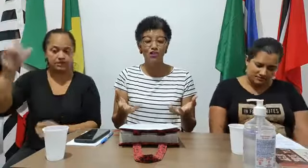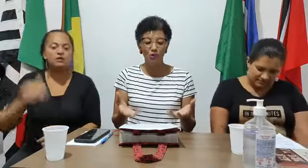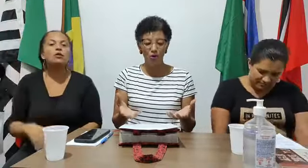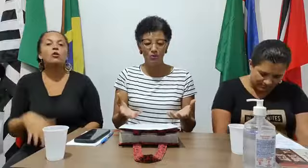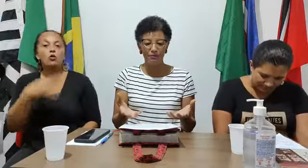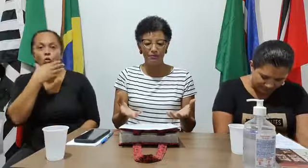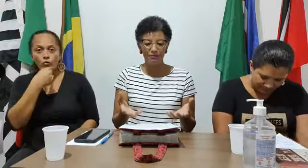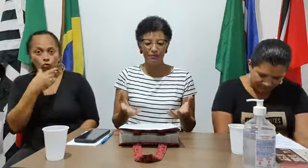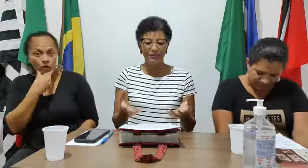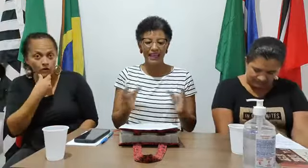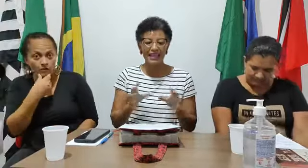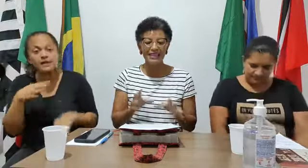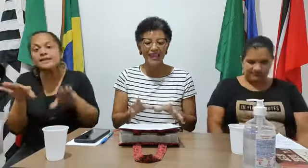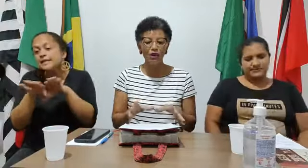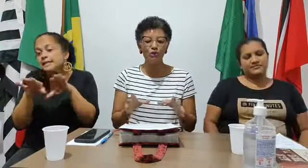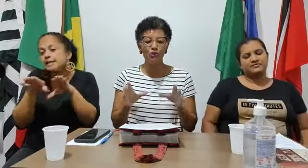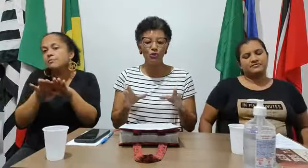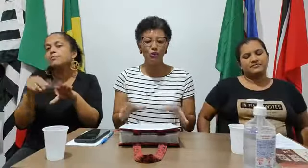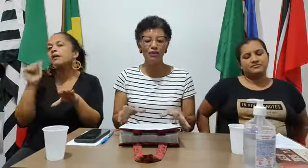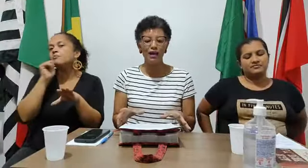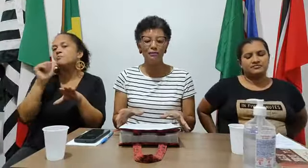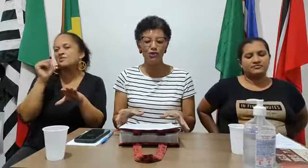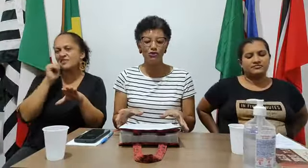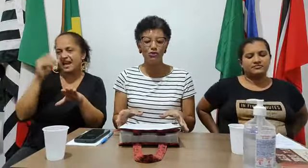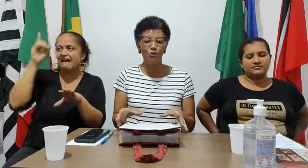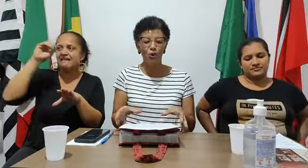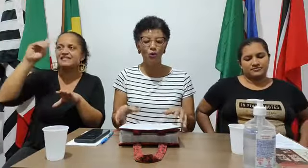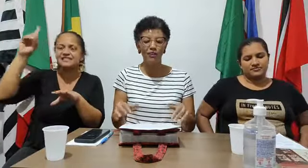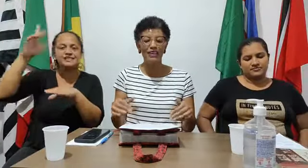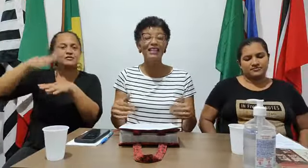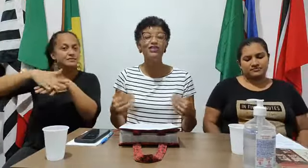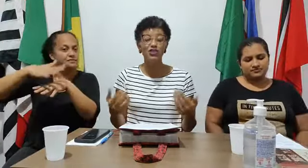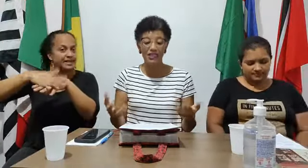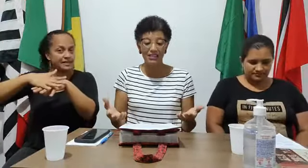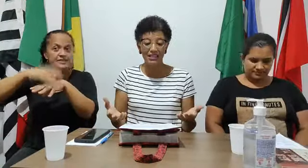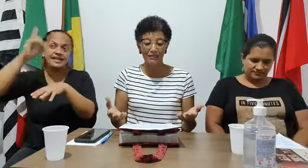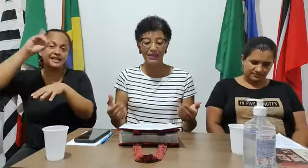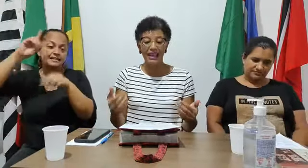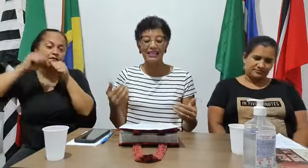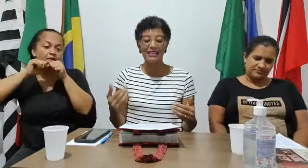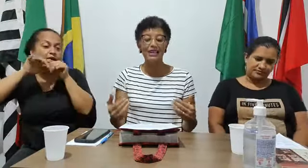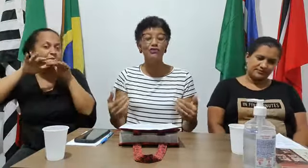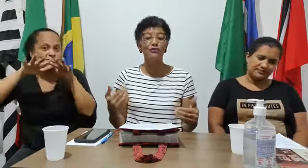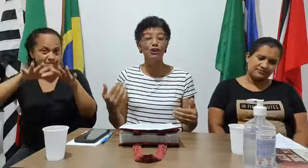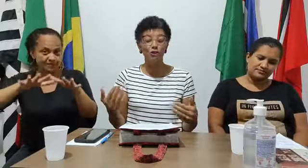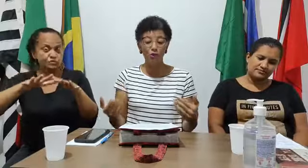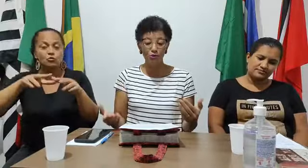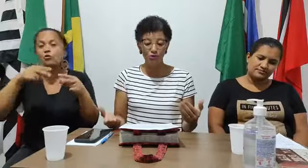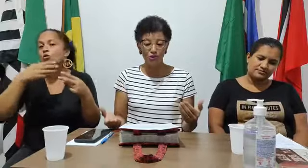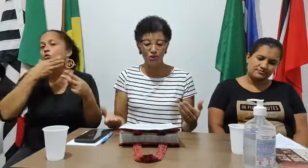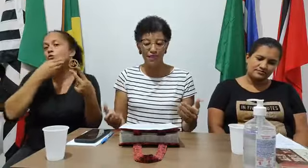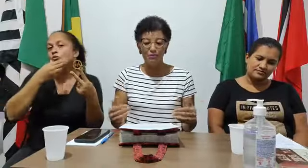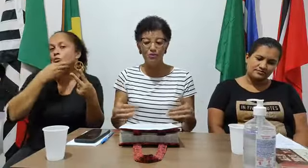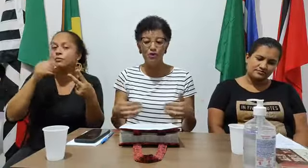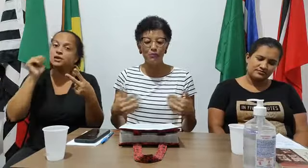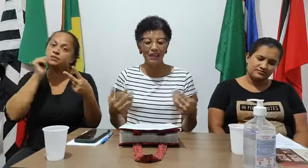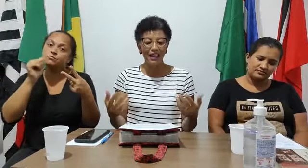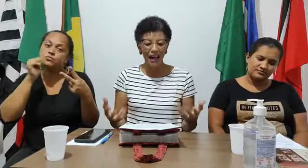mulher os criou. E Deus os abençoou e lhes disse: sede